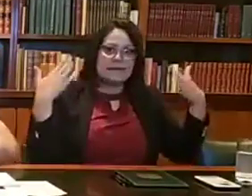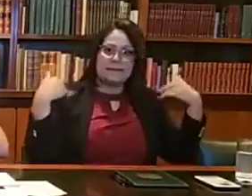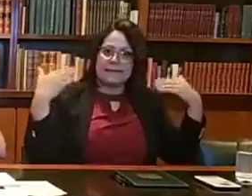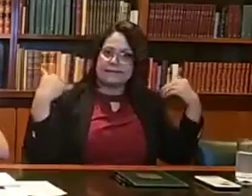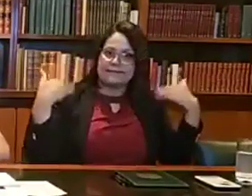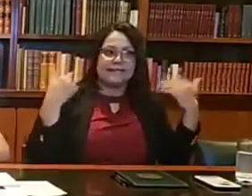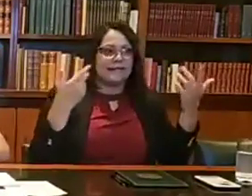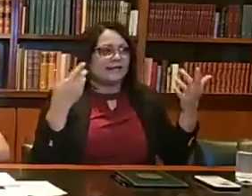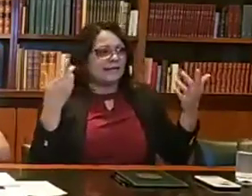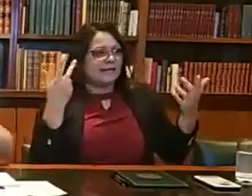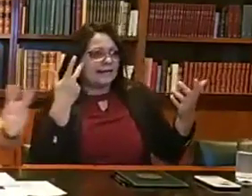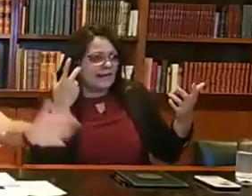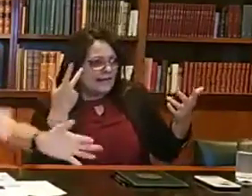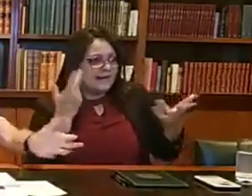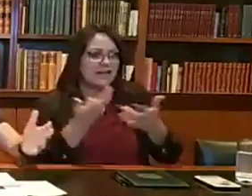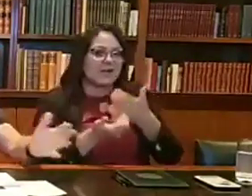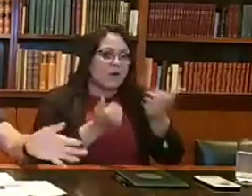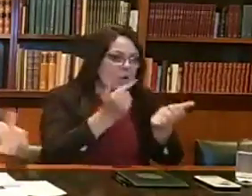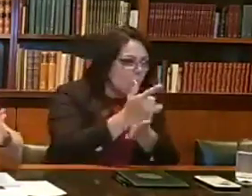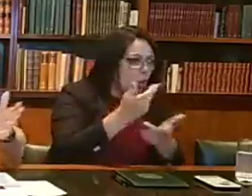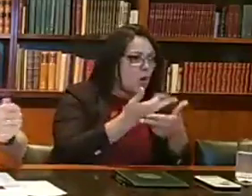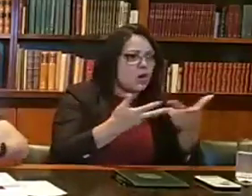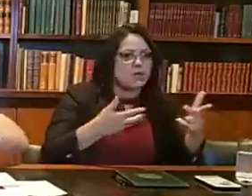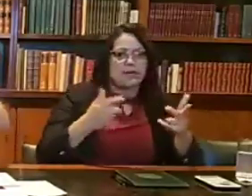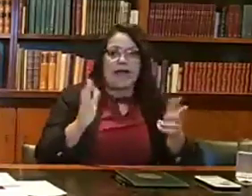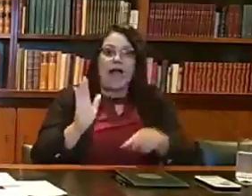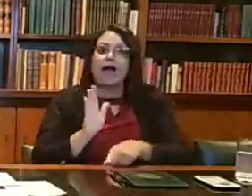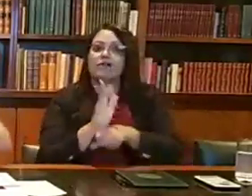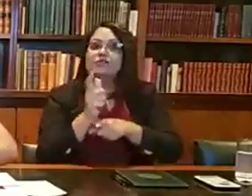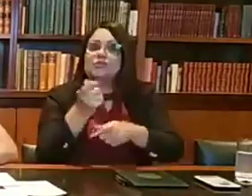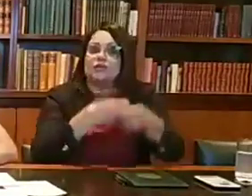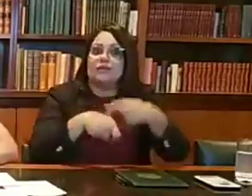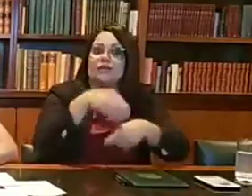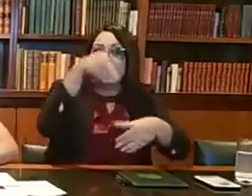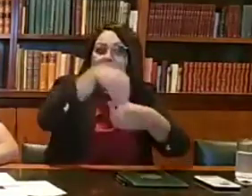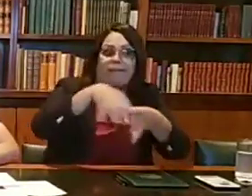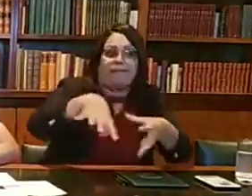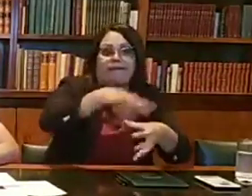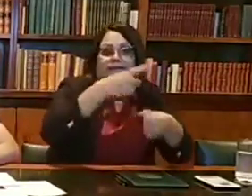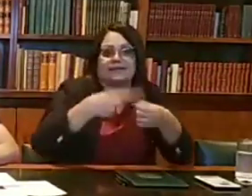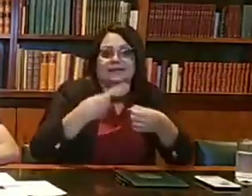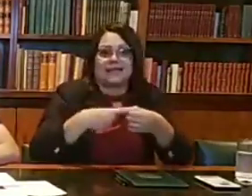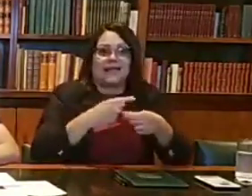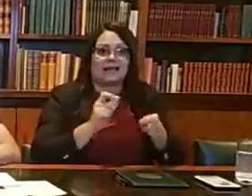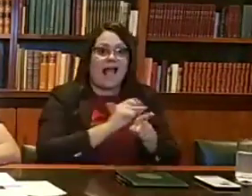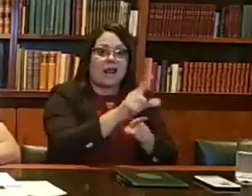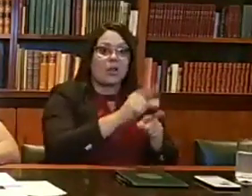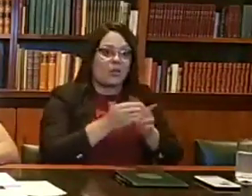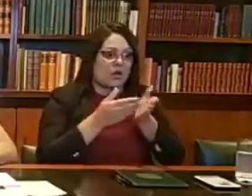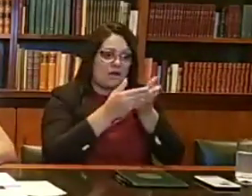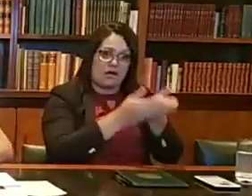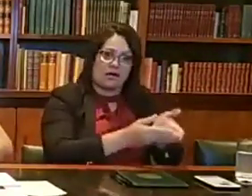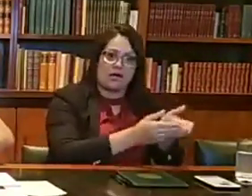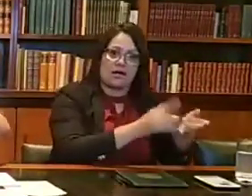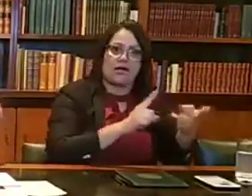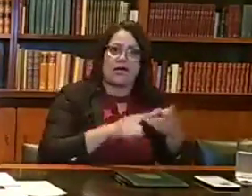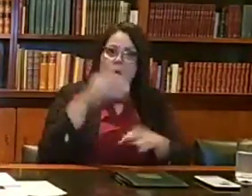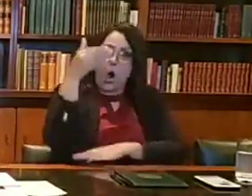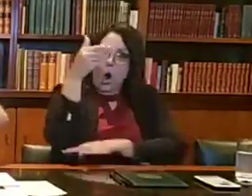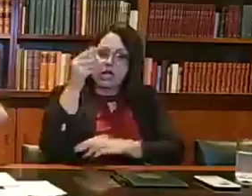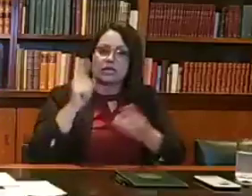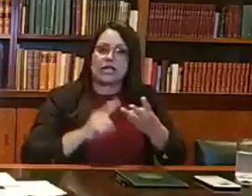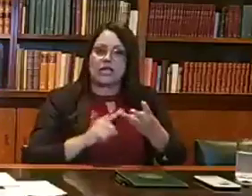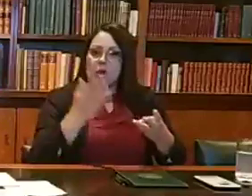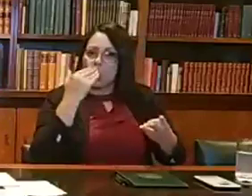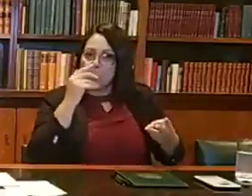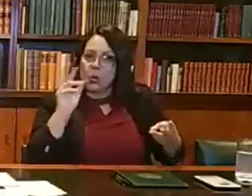divertir. Compra um material esportivo, ajuda na economia local. Aluga um barco, aluga um motorzinho. Hotel, fica, alimentação,